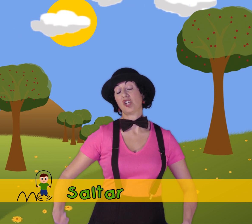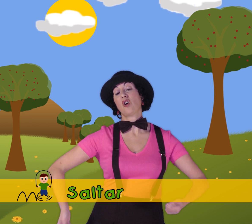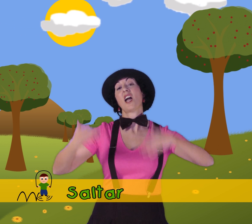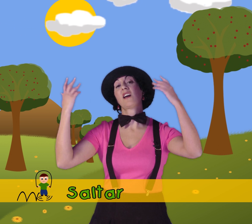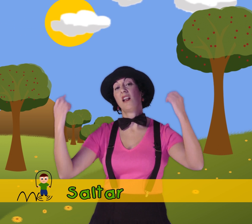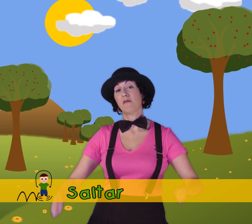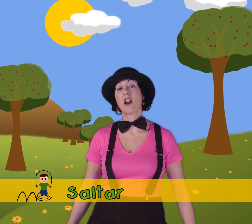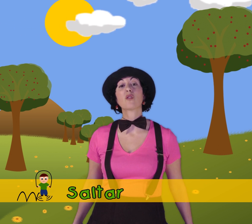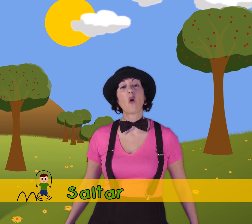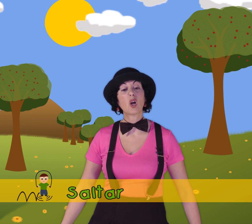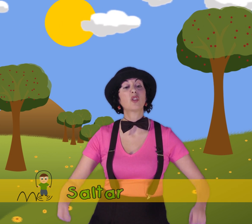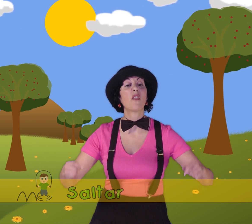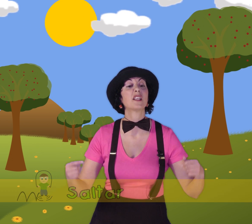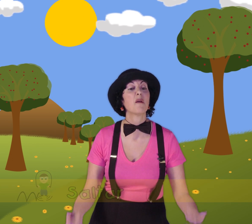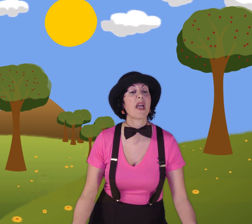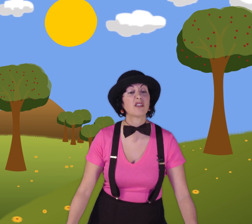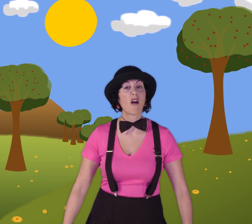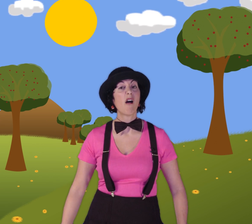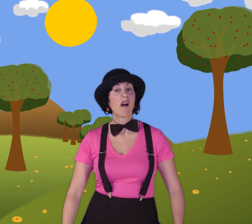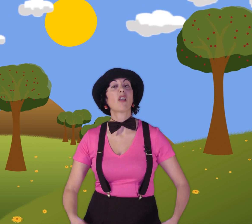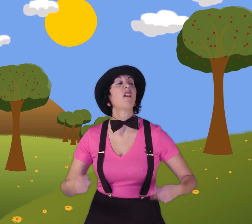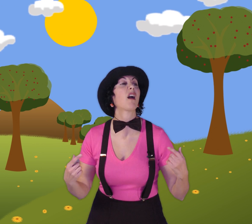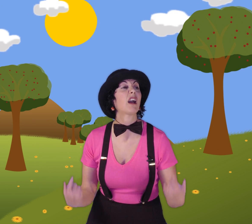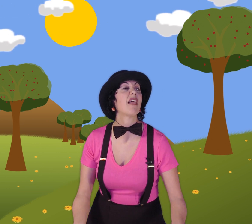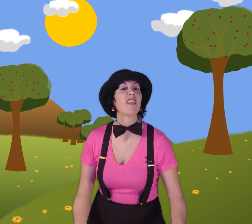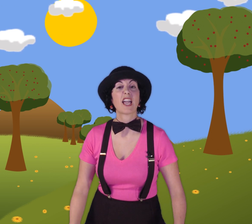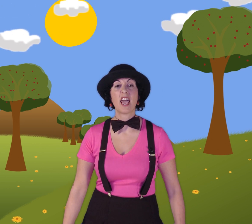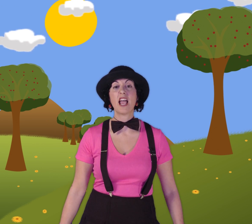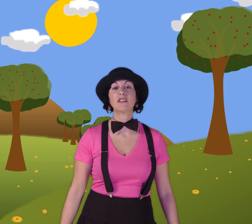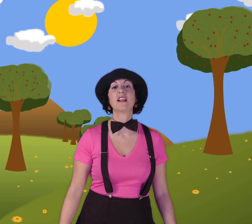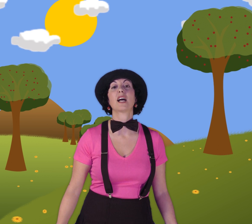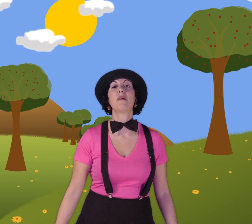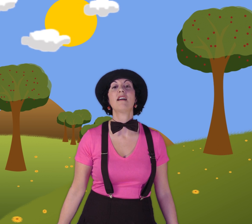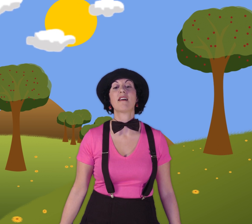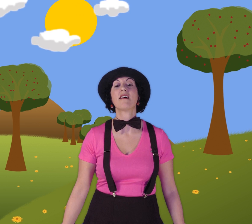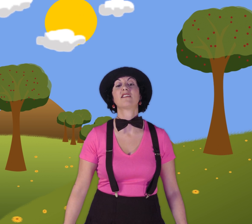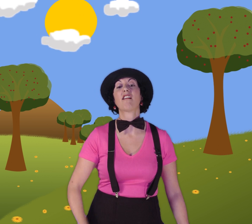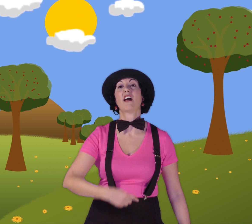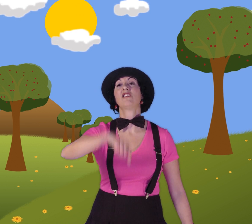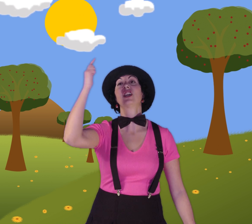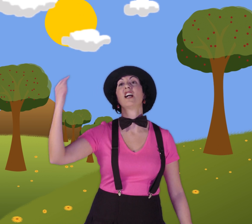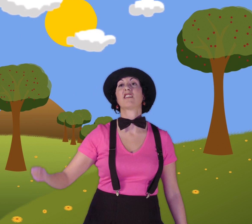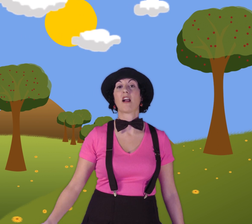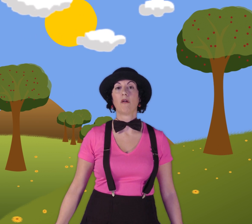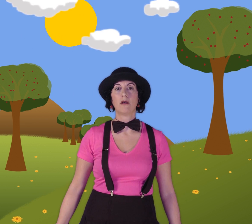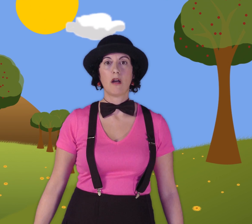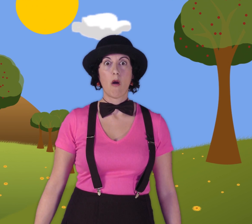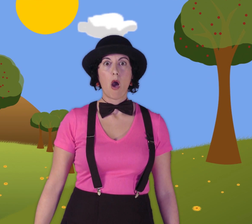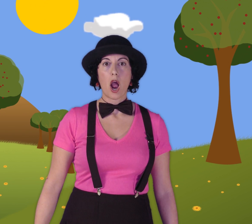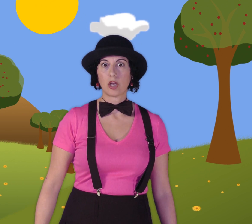soy ágil. Pero tú, con todo ese peso, todo lo grande que eres, no eres capaz de saltar ni siquiera este árbol. El